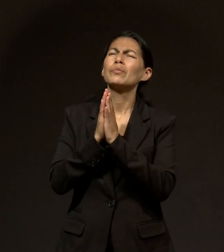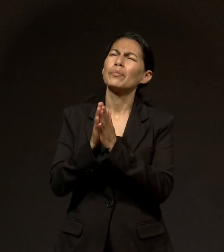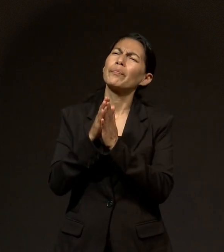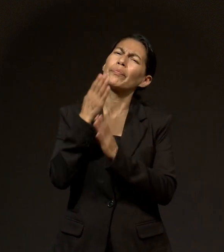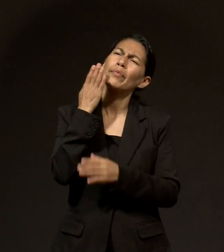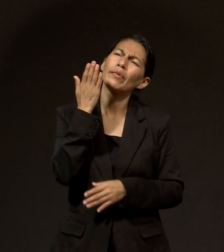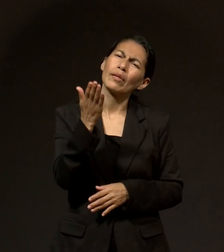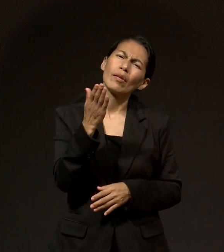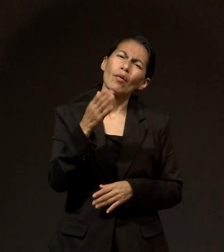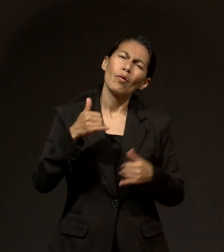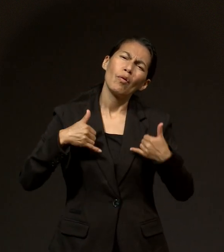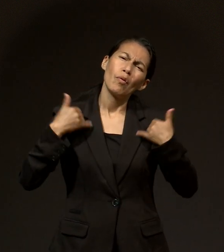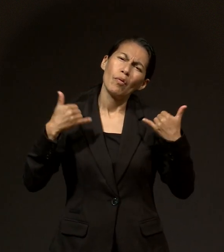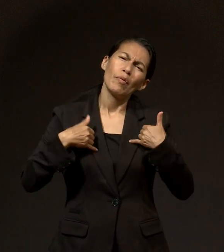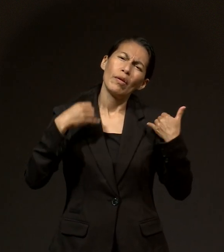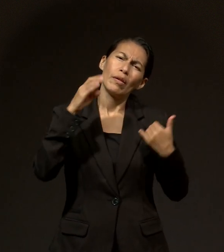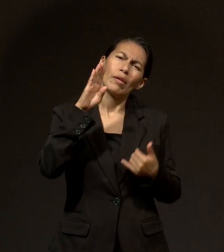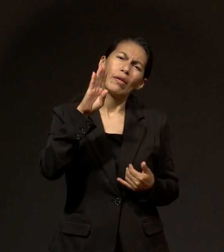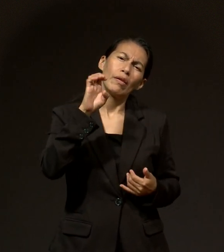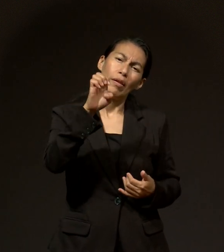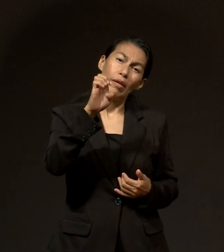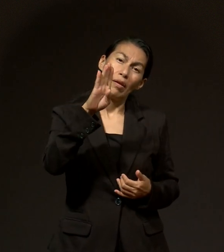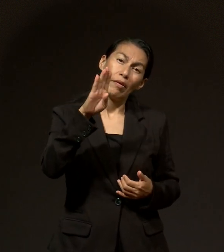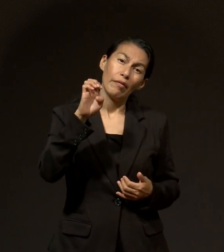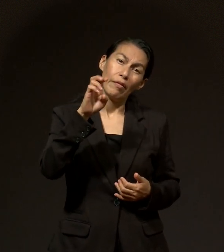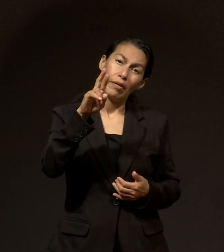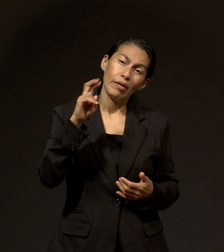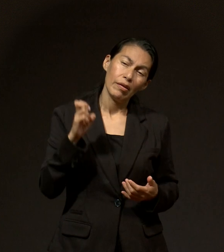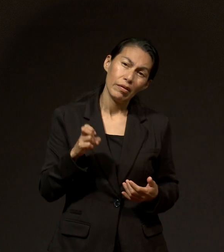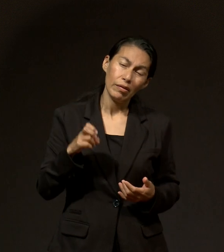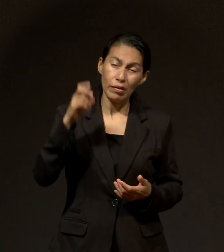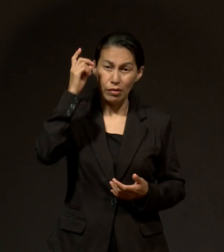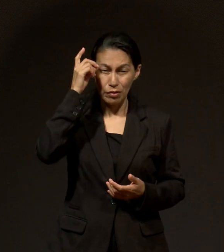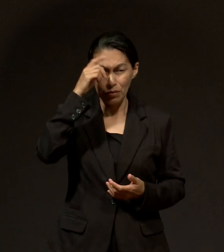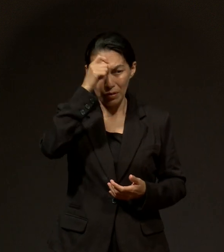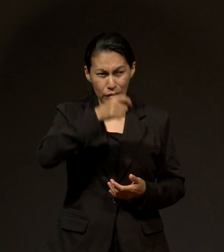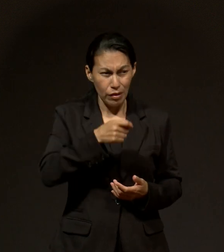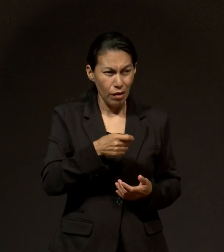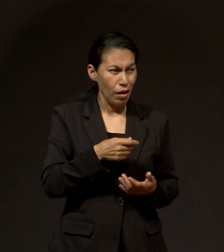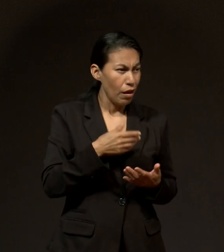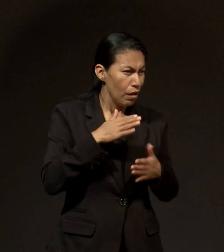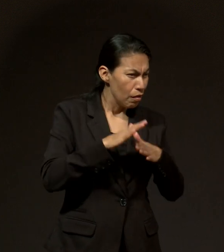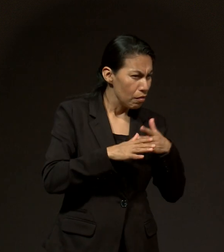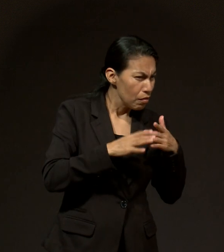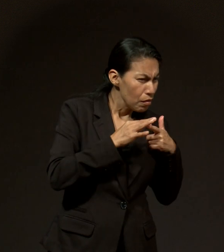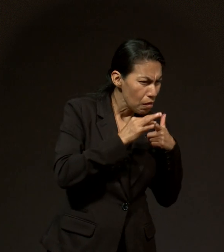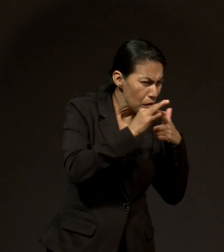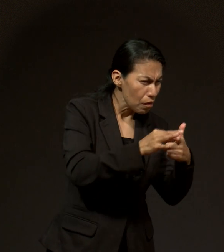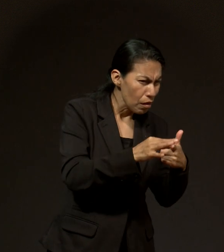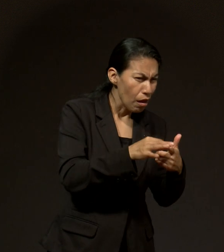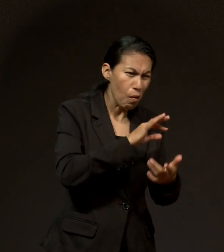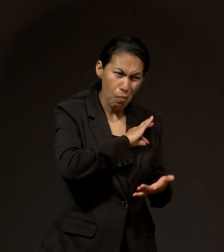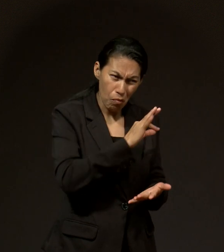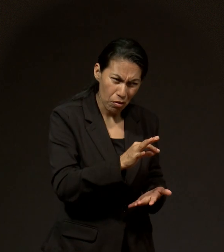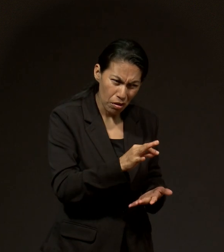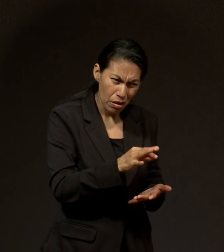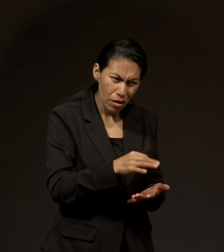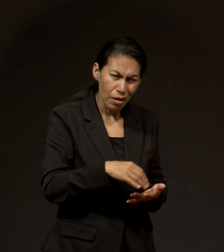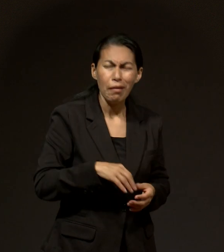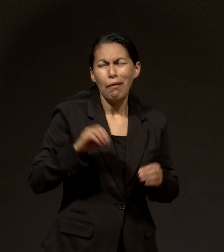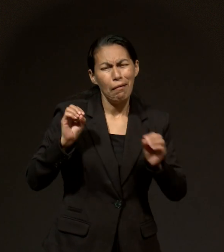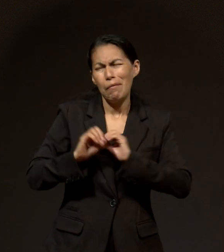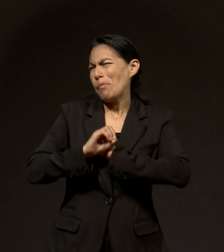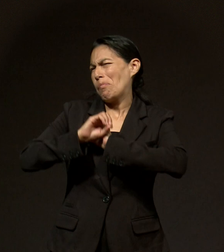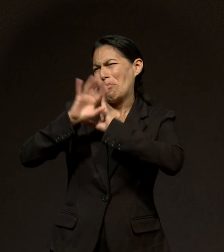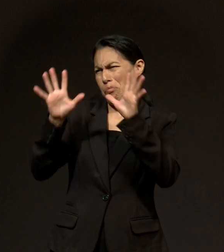Universidad De Montemorelo Dios guíe sus pasos ¿Será posible? Todo es posible Todo es posible Para Dios Nada